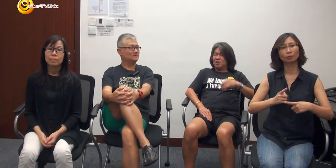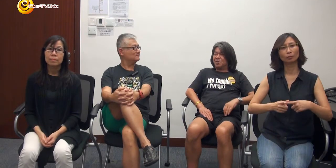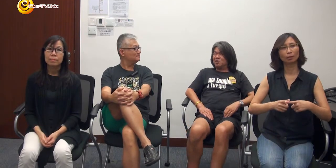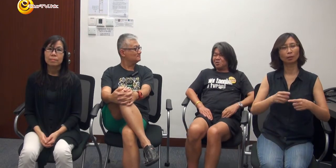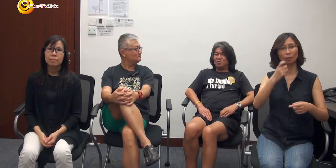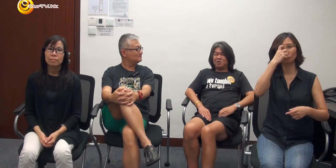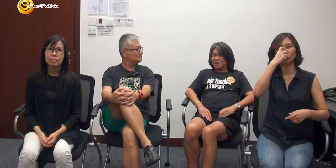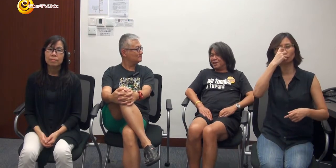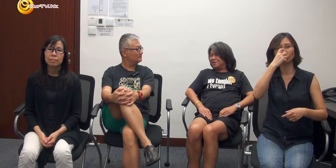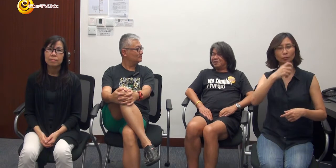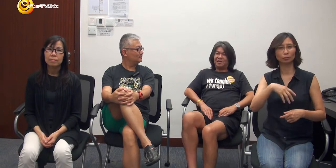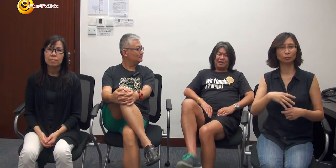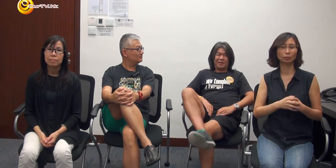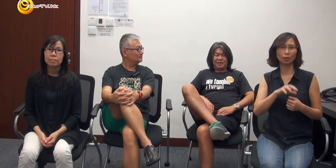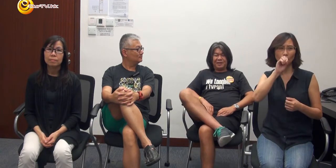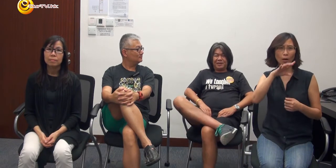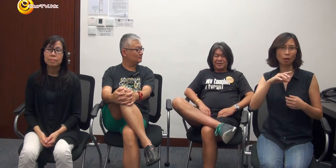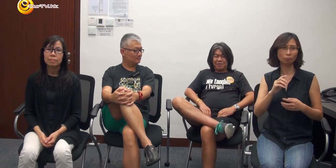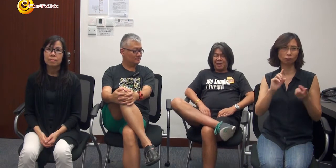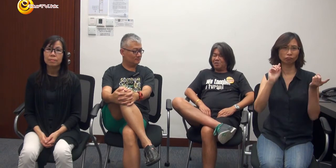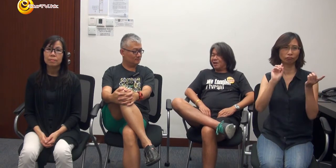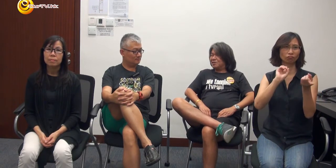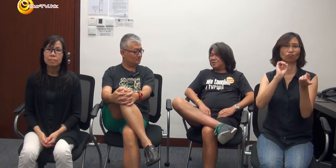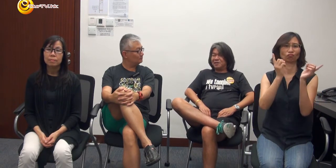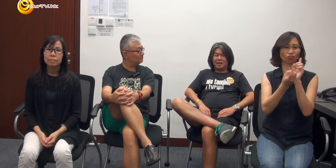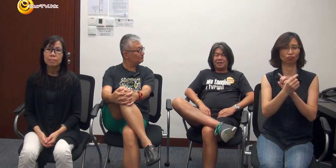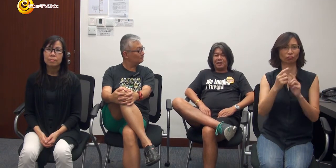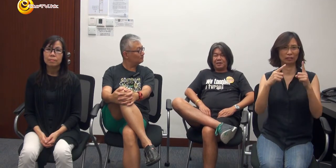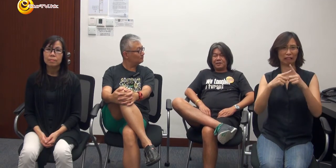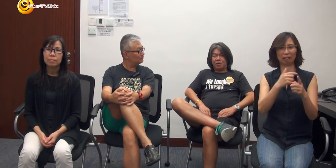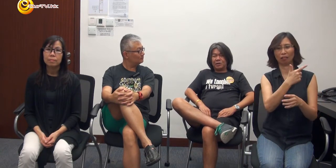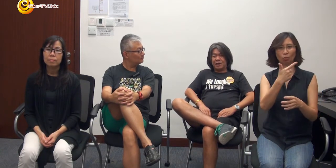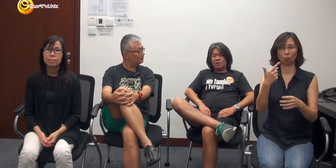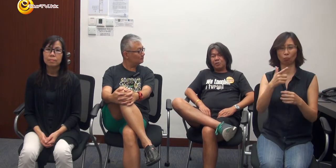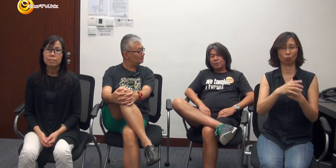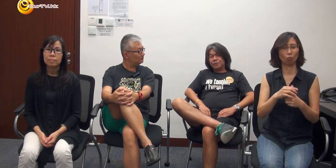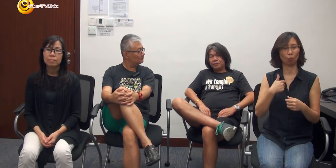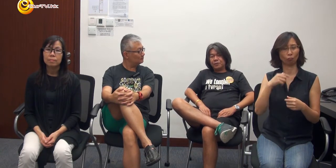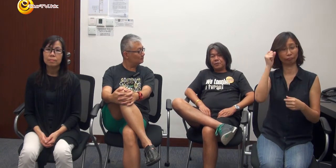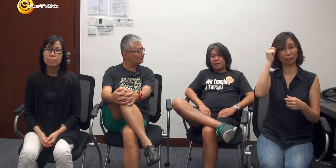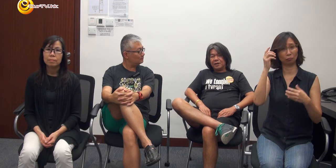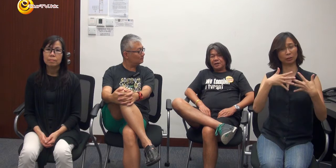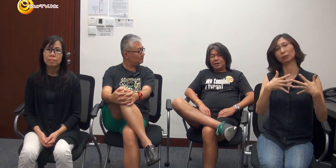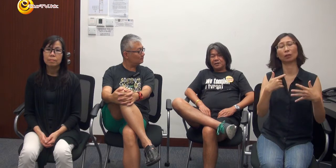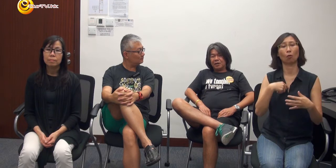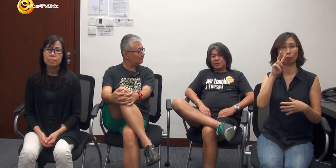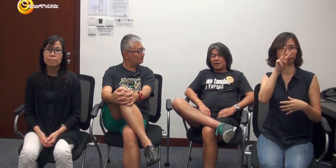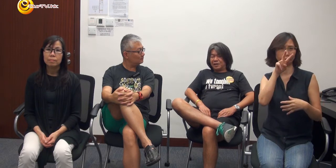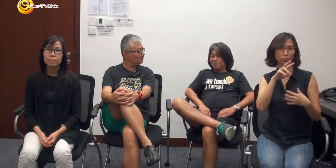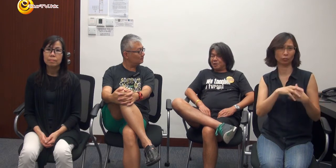想仲想換多啲人嘅喎，我覺得即係好奇怪嘅事啦。嗱，即係我就睇到，即係梁振英而家已經係不顧